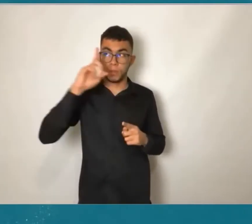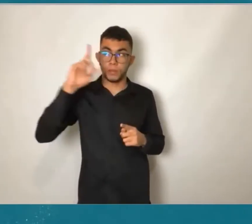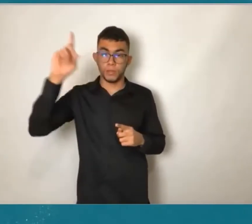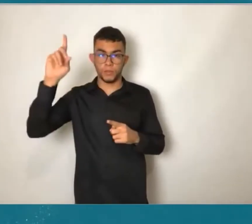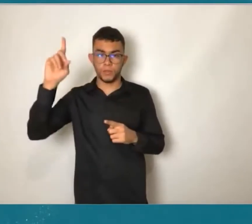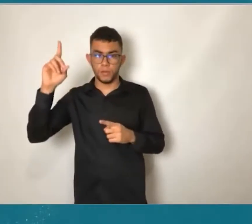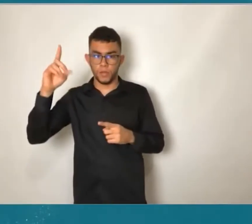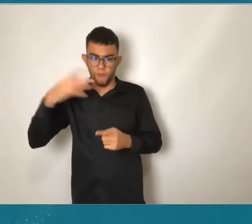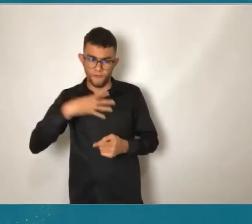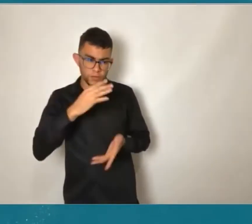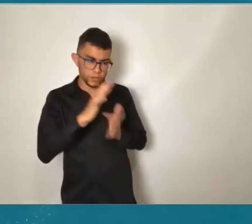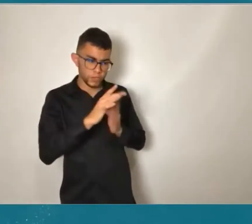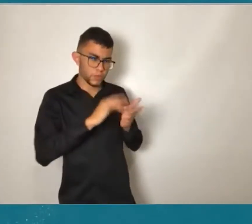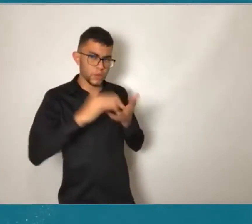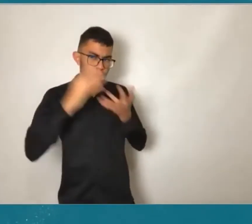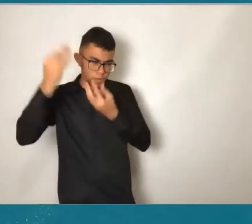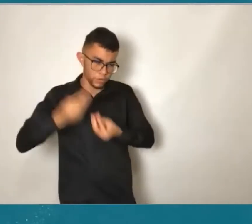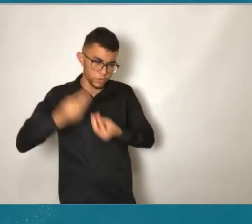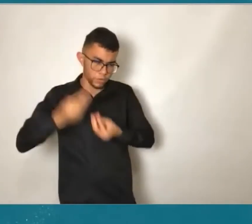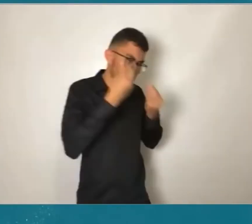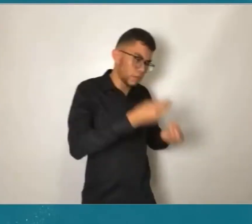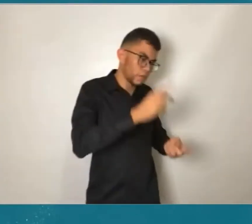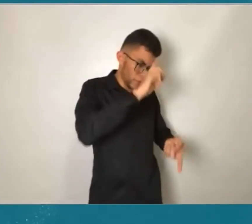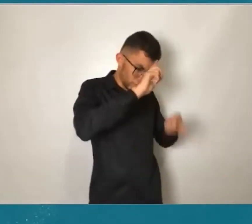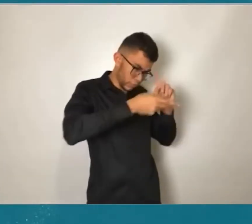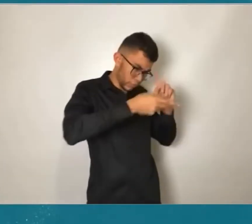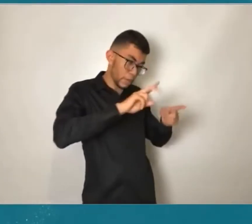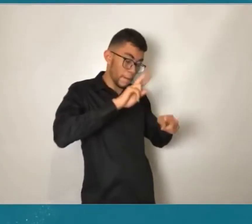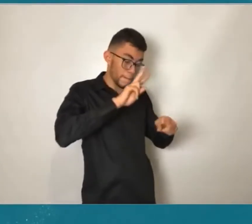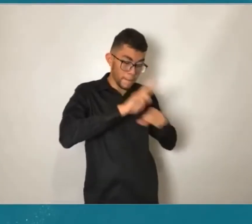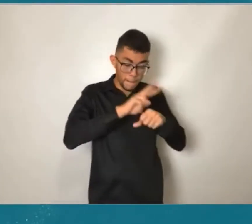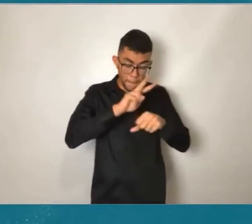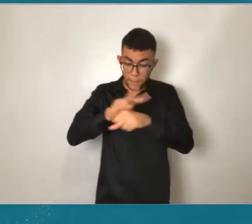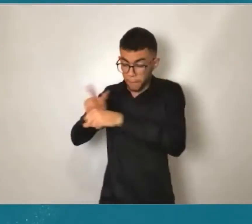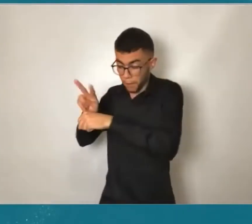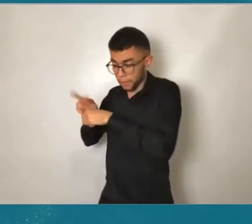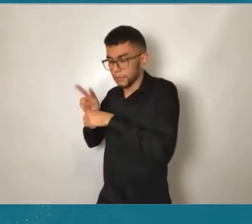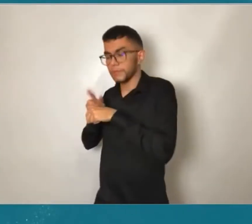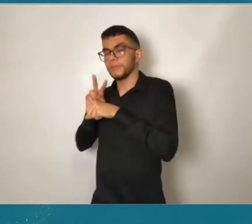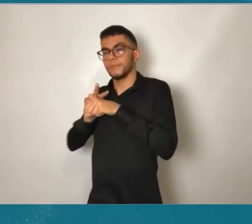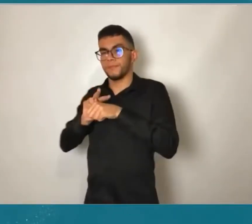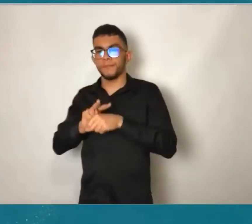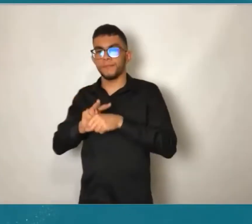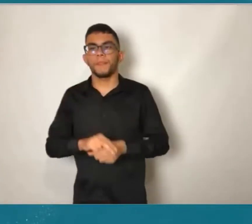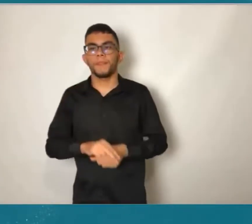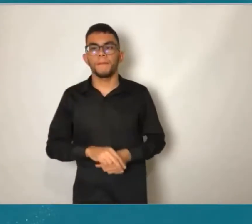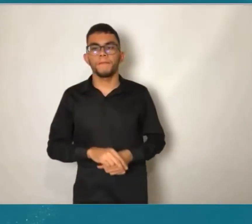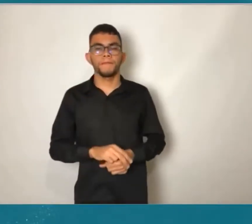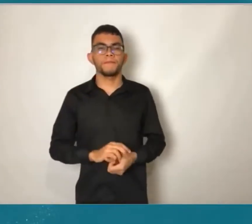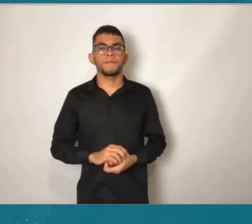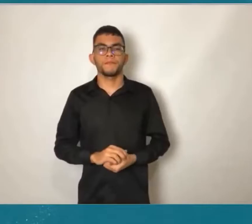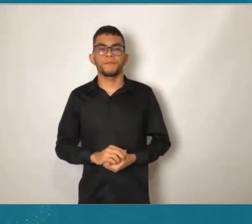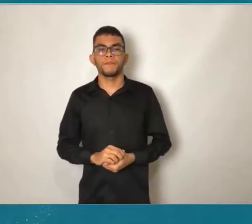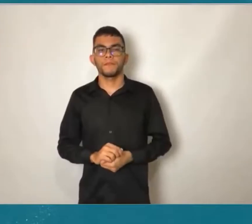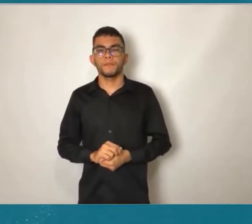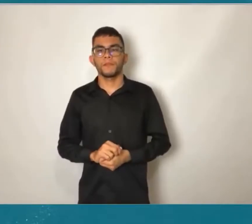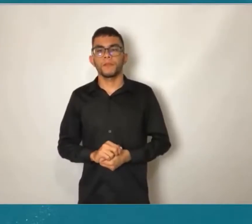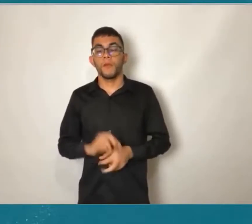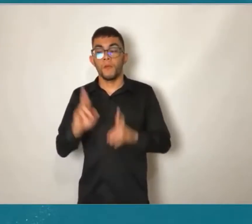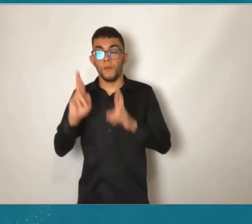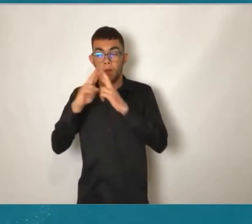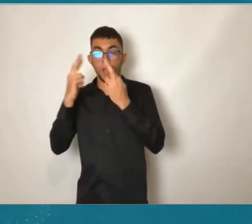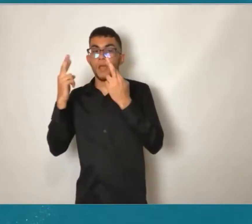Senhor possa todos os dias me alçar, né, em ressurreição para viver no plano celestial, no